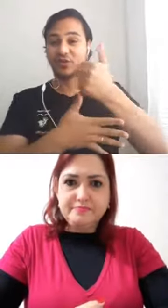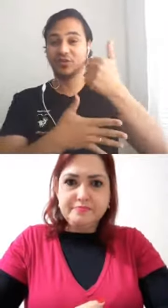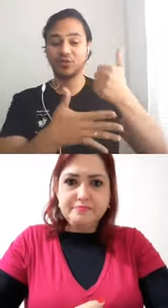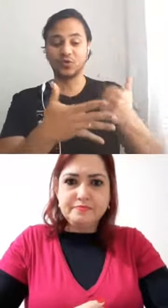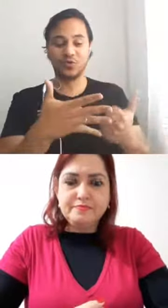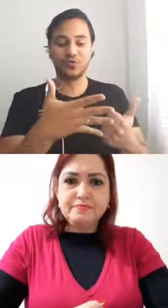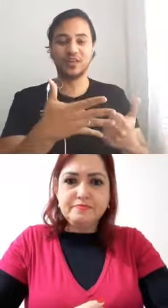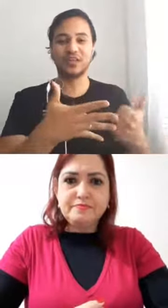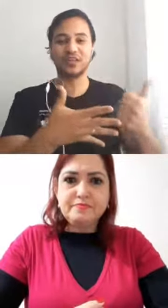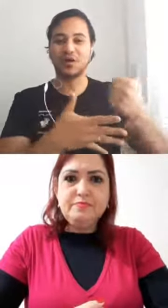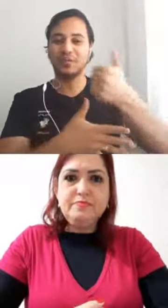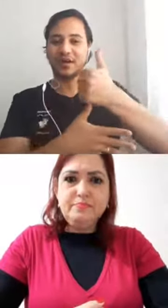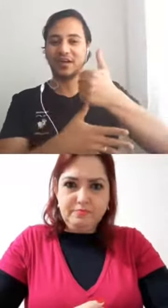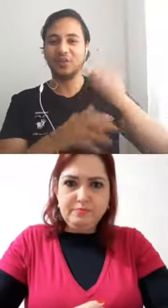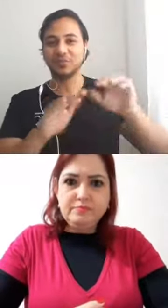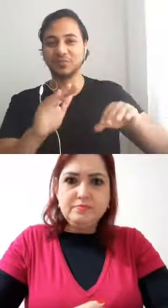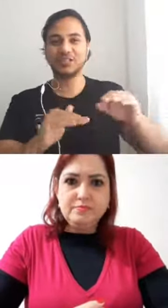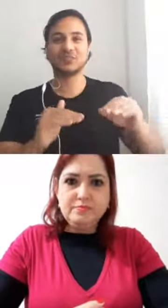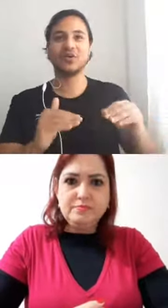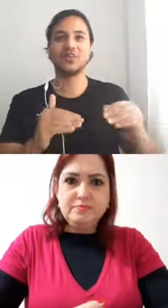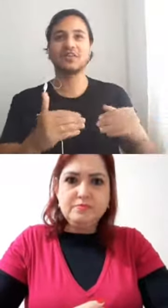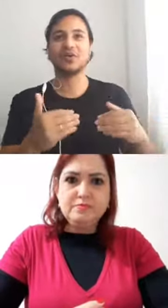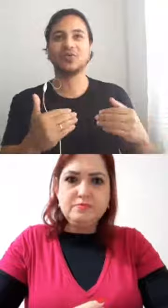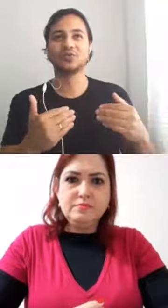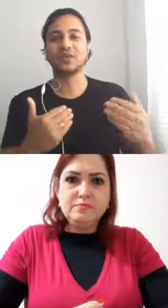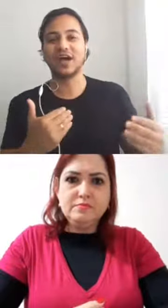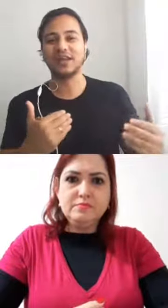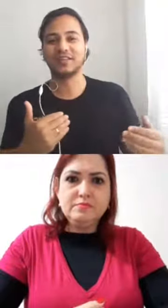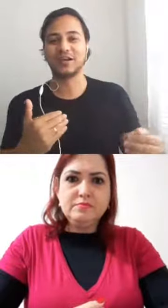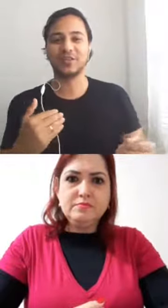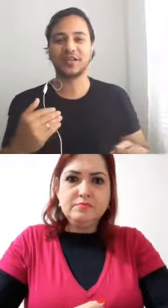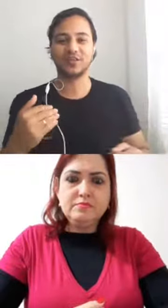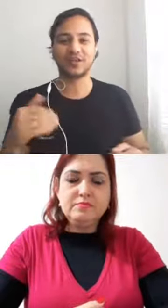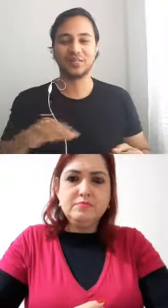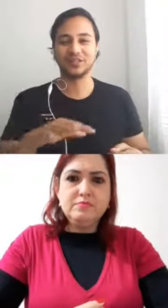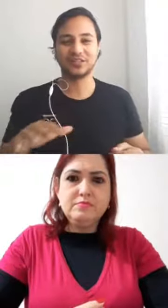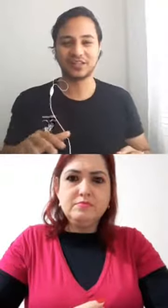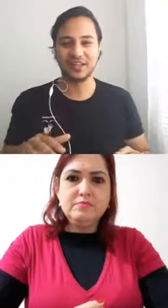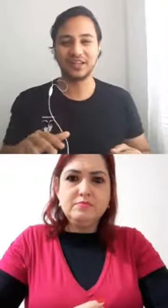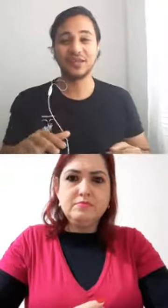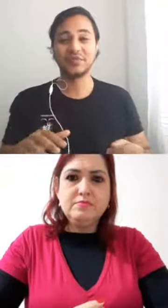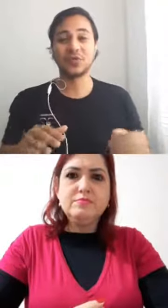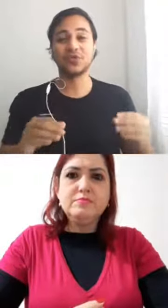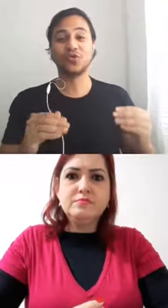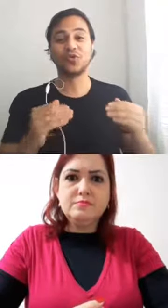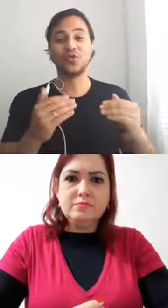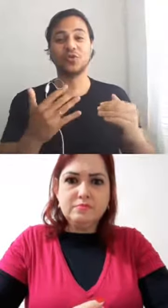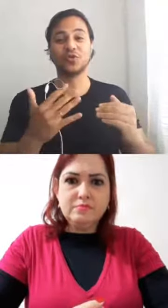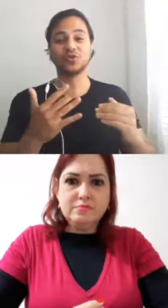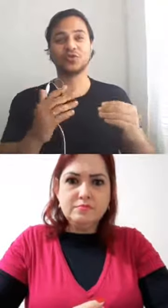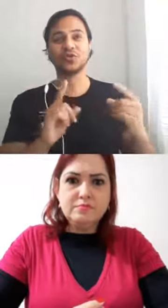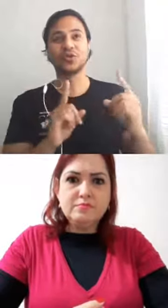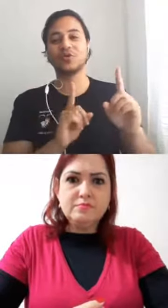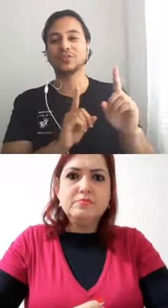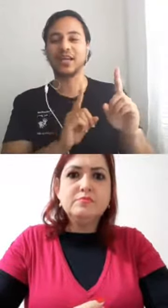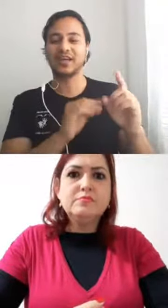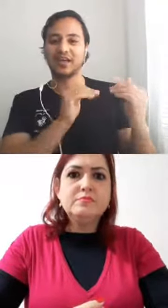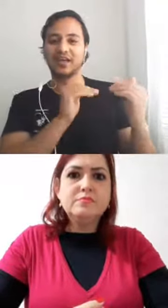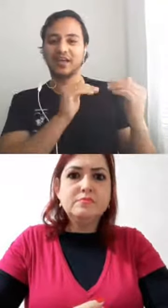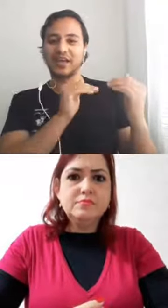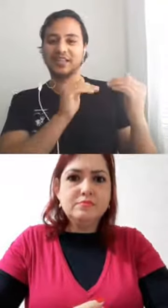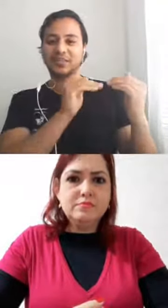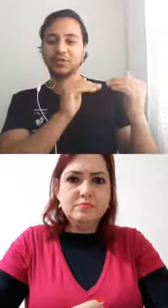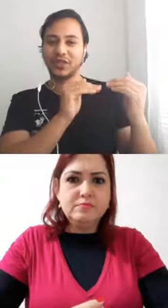ouvinte, onde o ouvinte ele toma algumas posições em alguns lugares, em determinado campo da sociedade, onde o surdo não